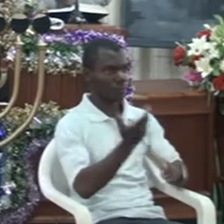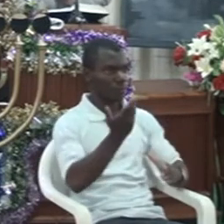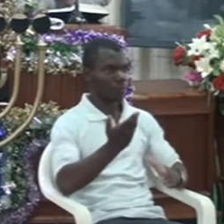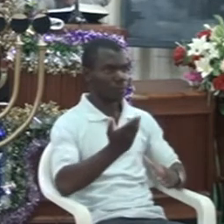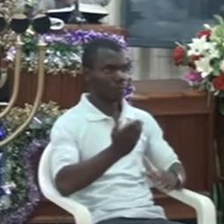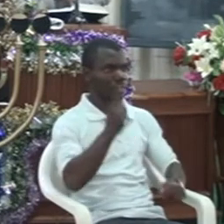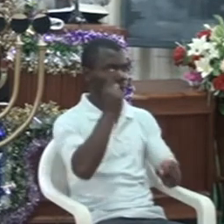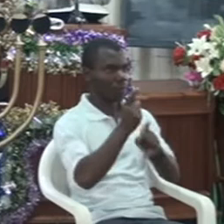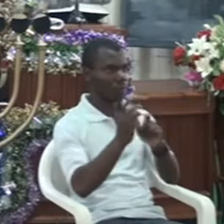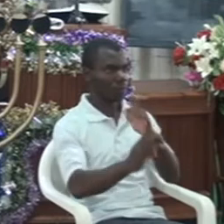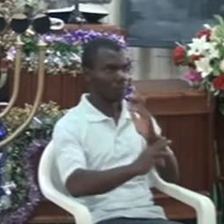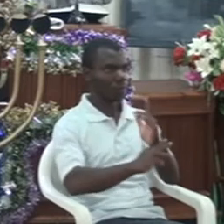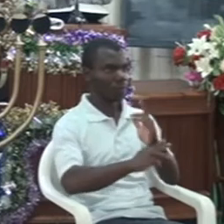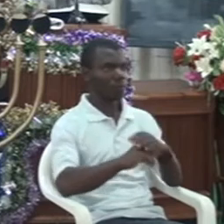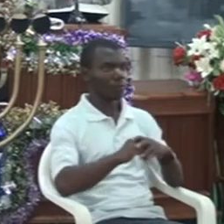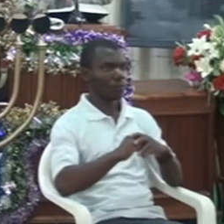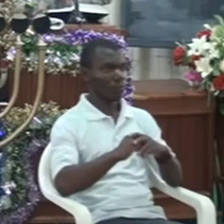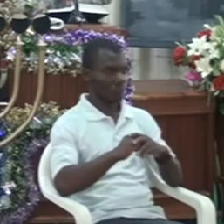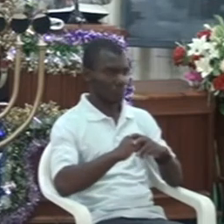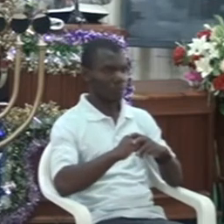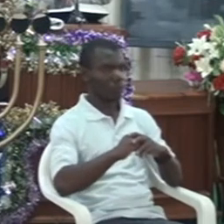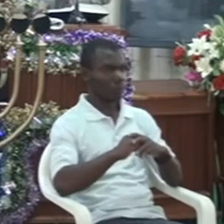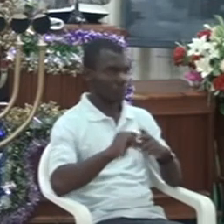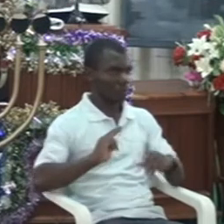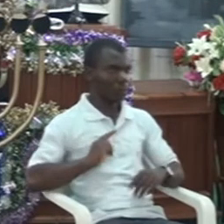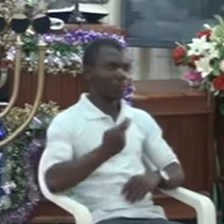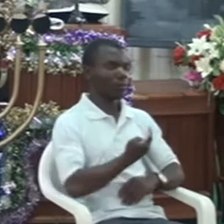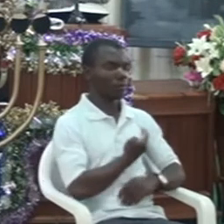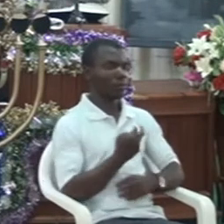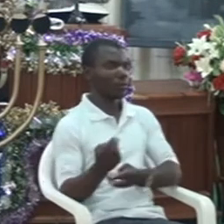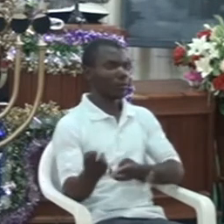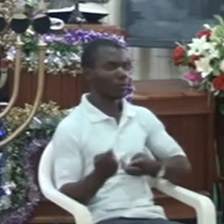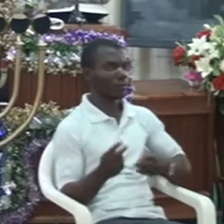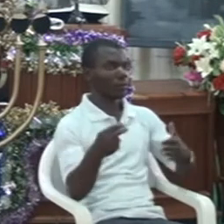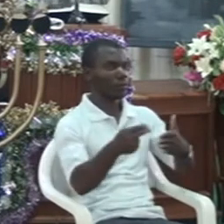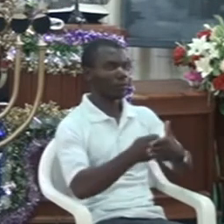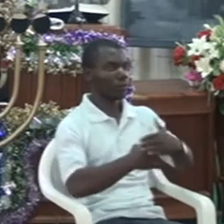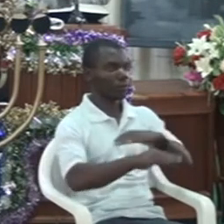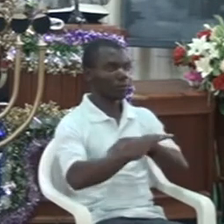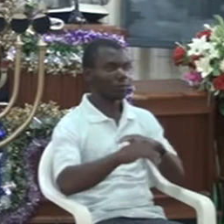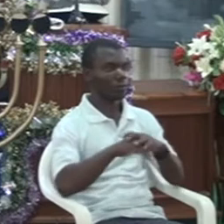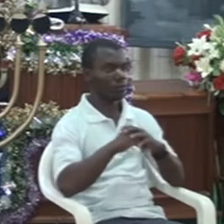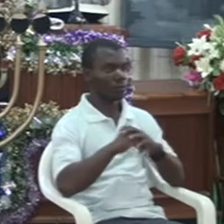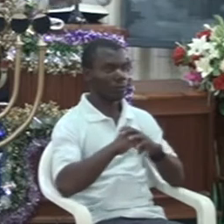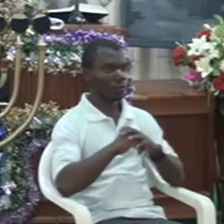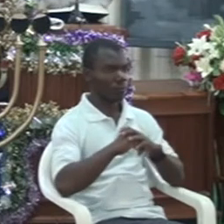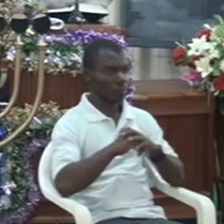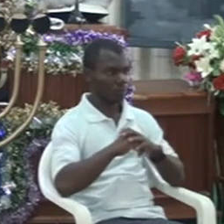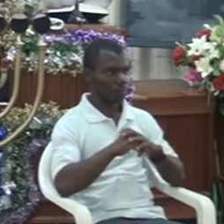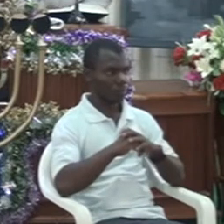Tunapoamini. Sincèrement. Kwa moyo unofu. Nous recevons la nouvelle naissance. Apo tunapokea kuzaliwa